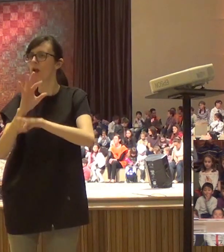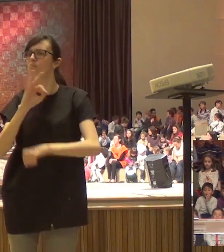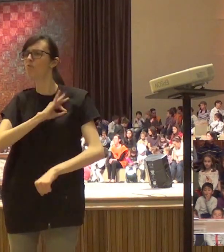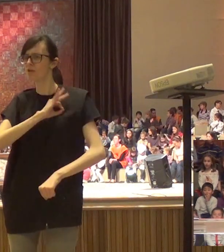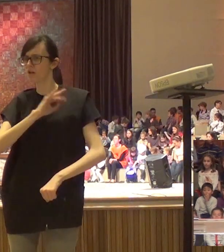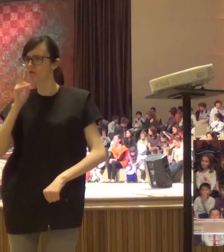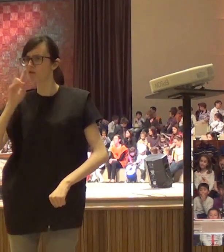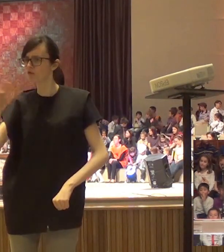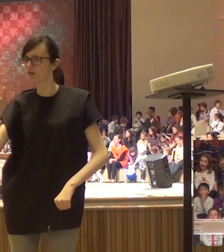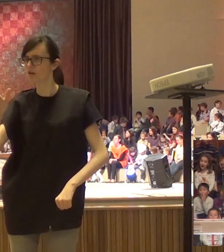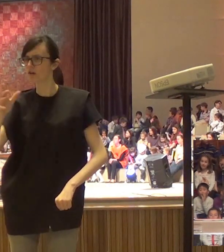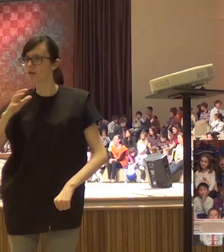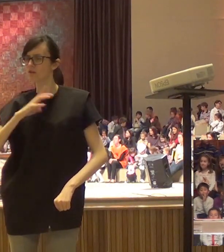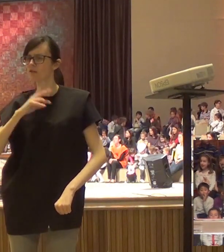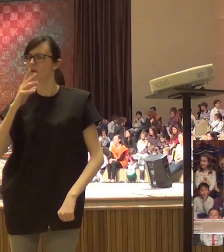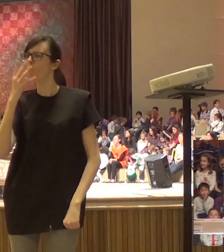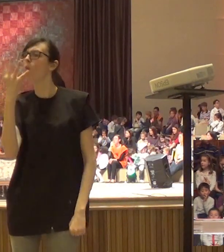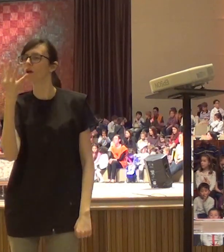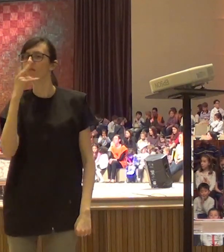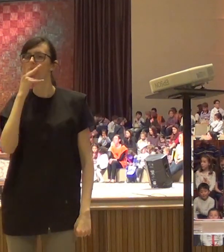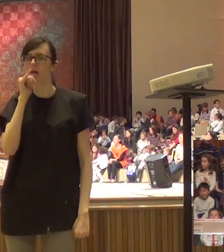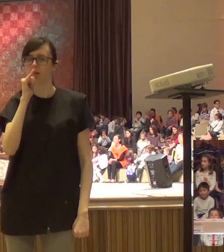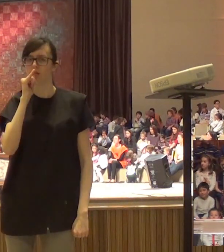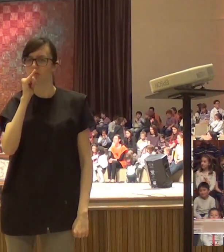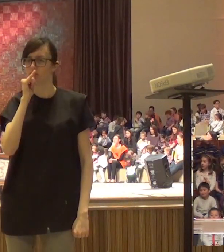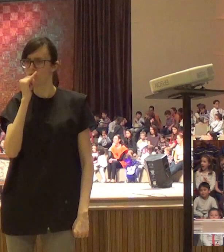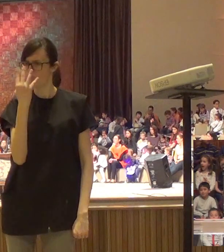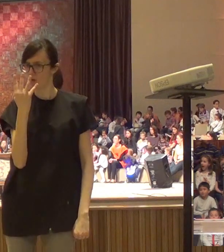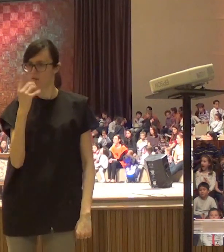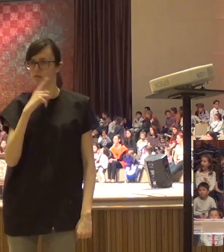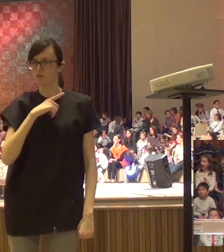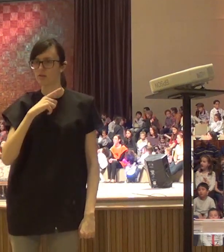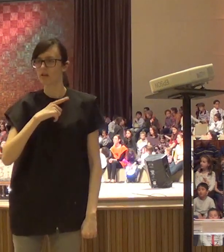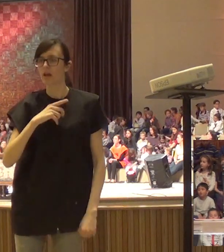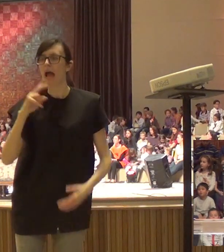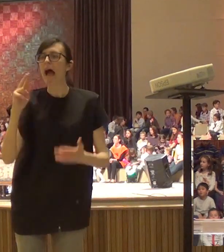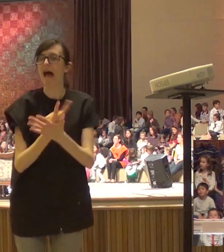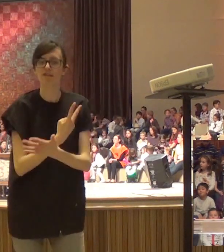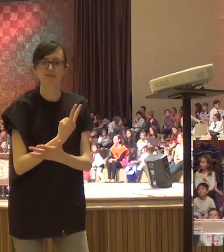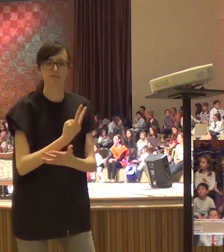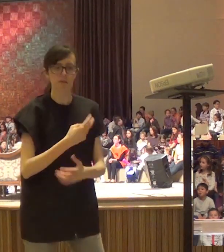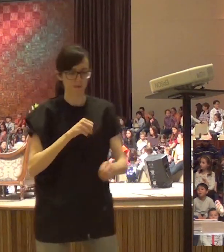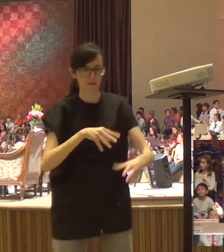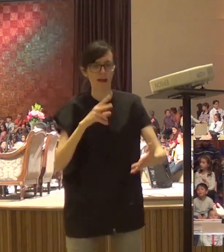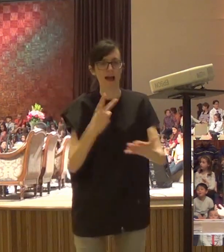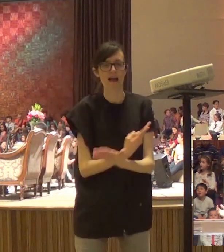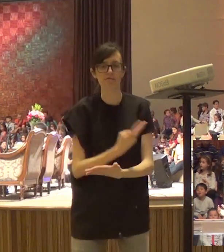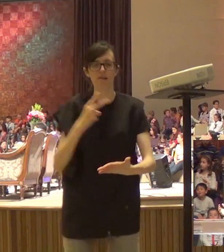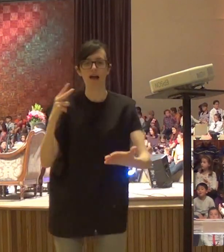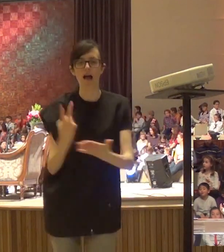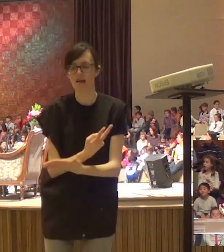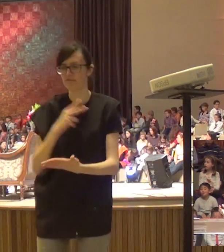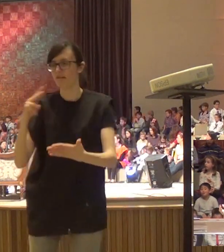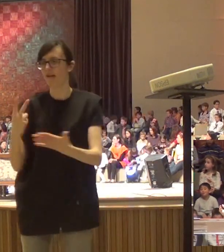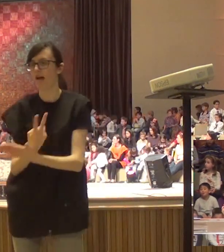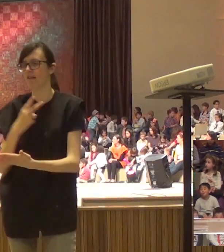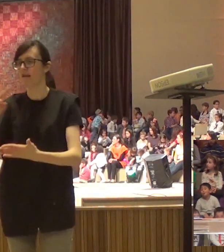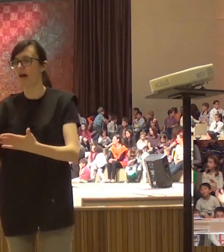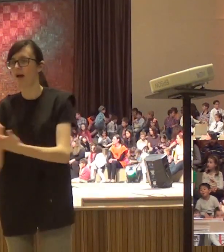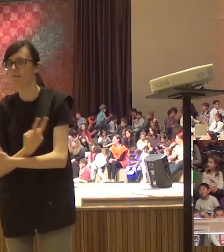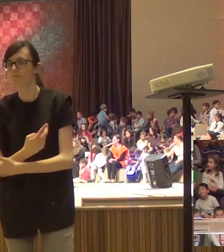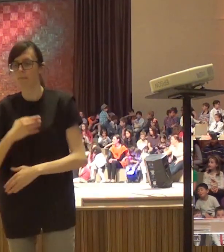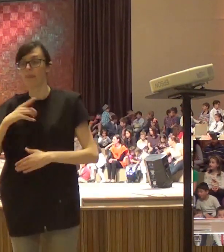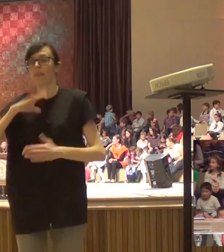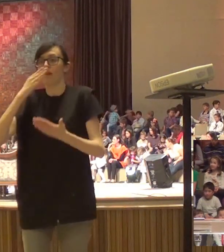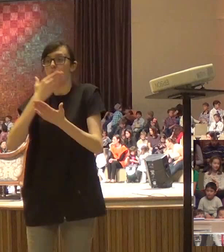filme é Corajosos, quatro pais que não tiveram um bom exemplo de paternidade dos seus pais. E quando eles